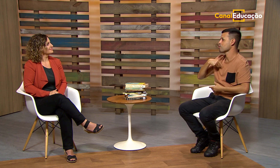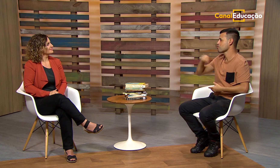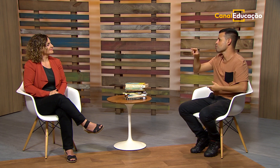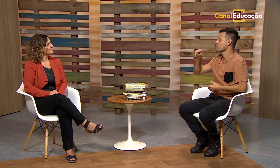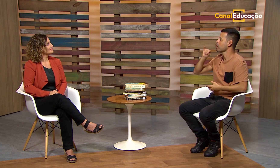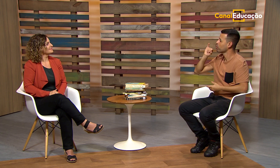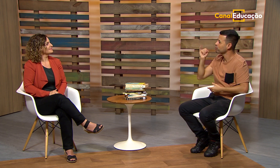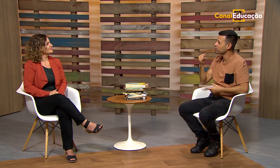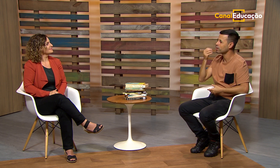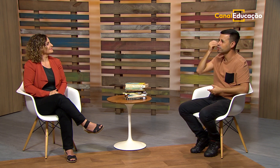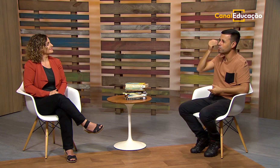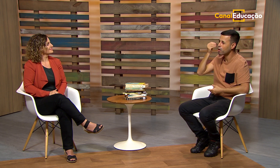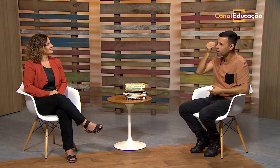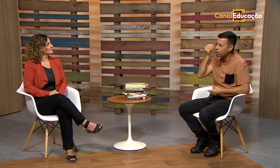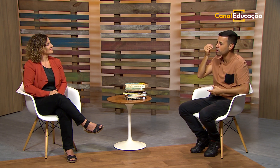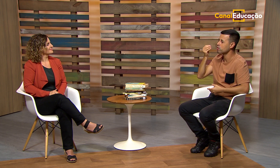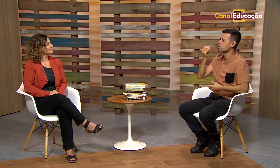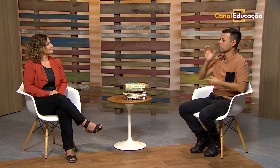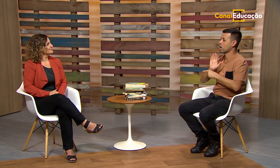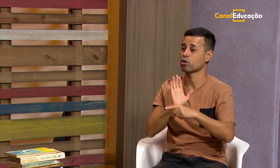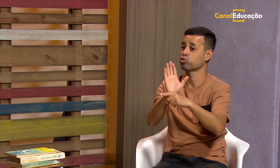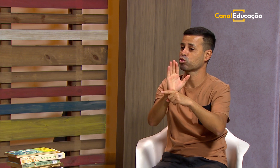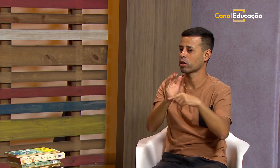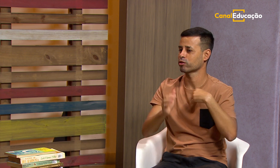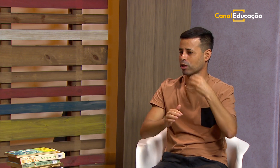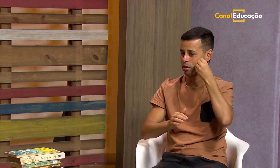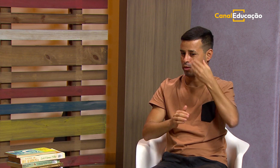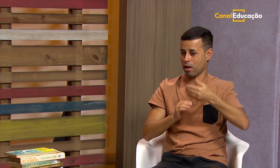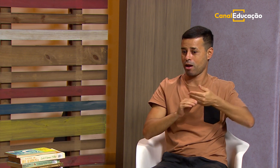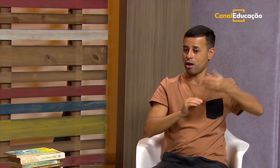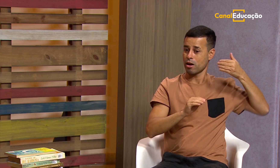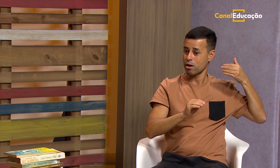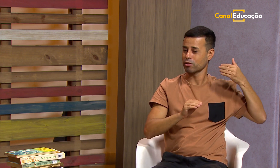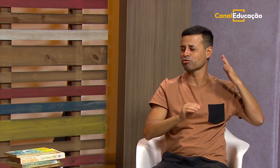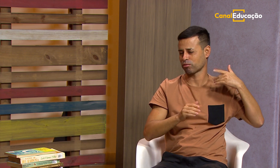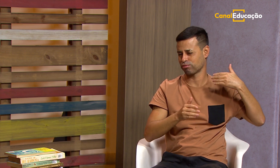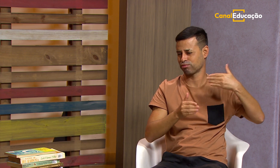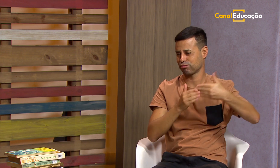conhecer as instalações de forma prévia e contribuir com a minha expertise.